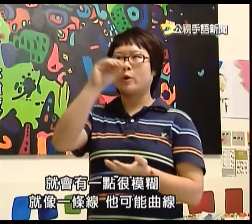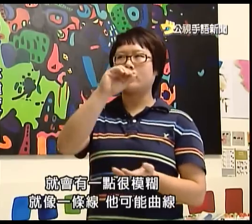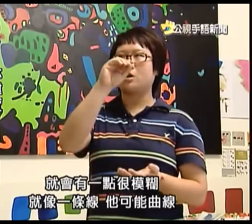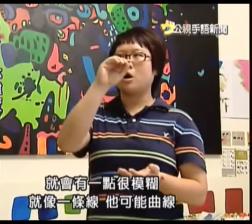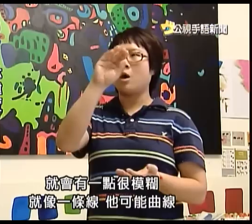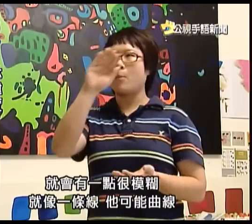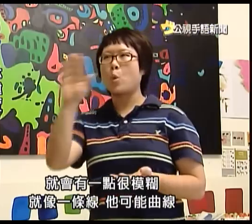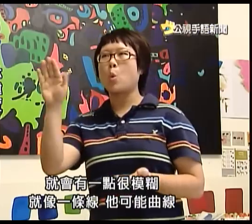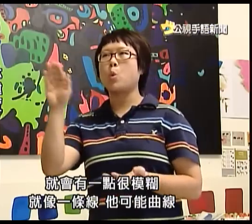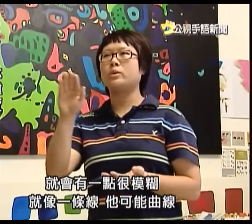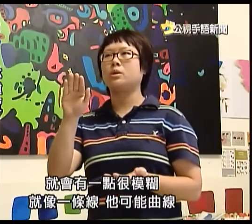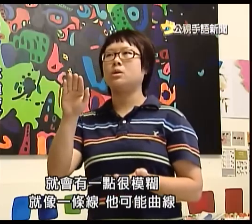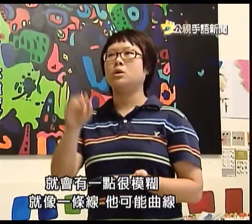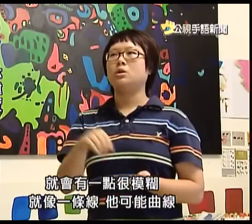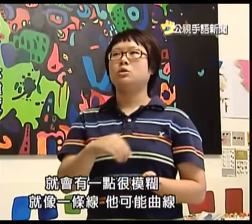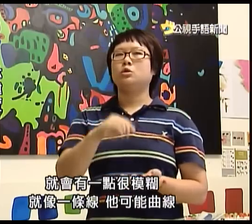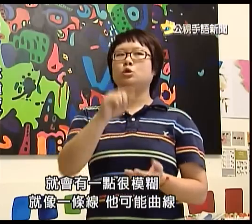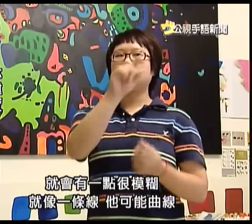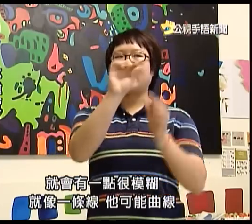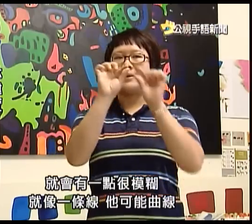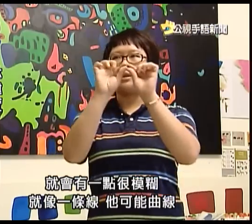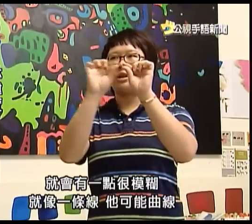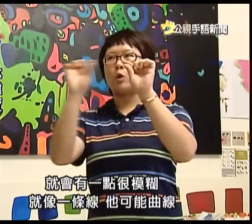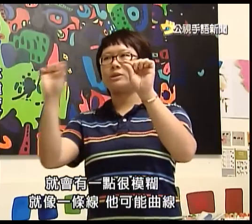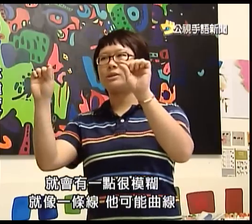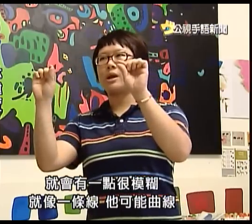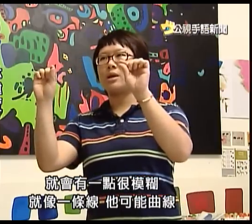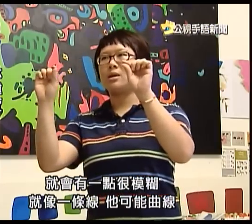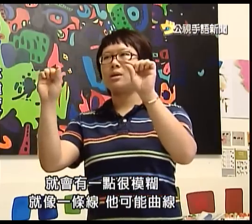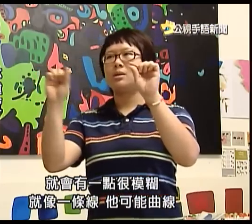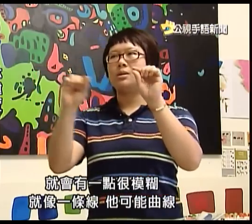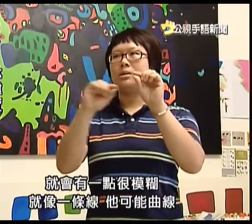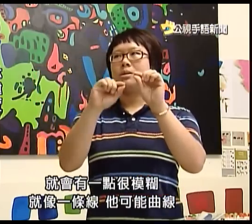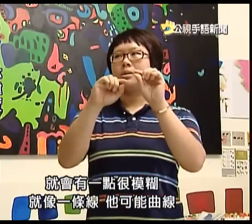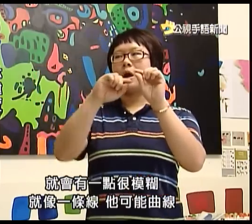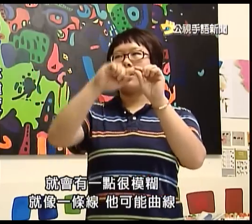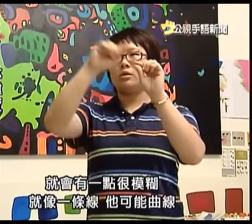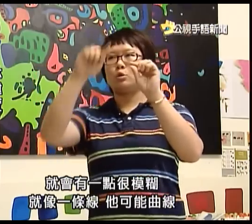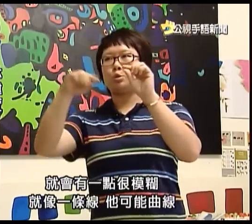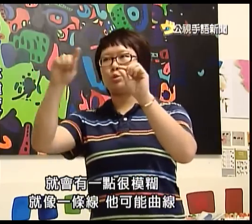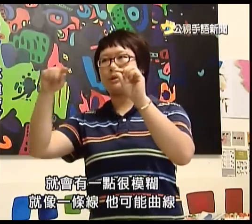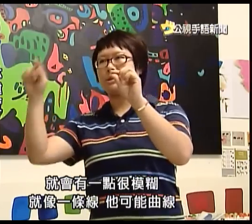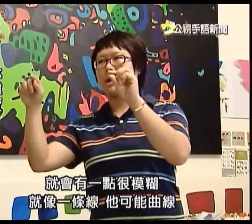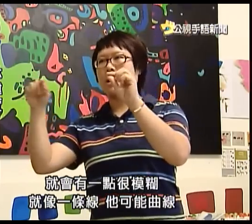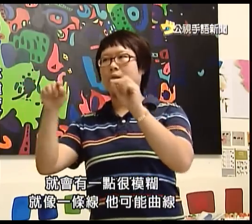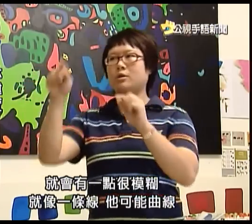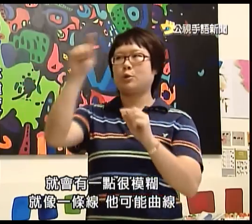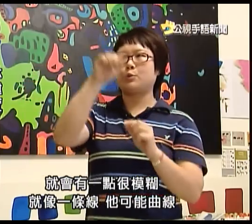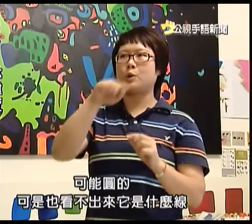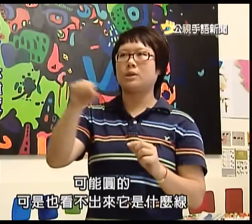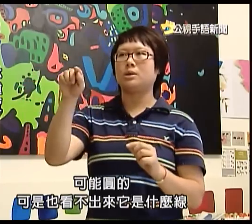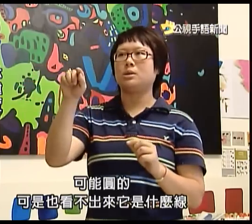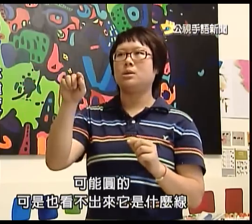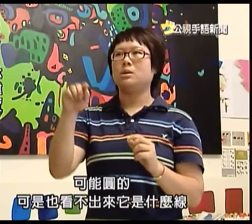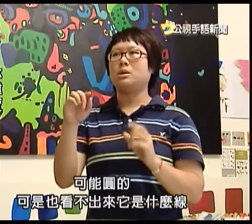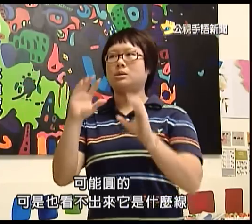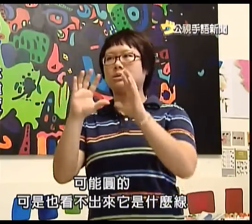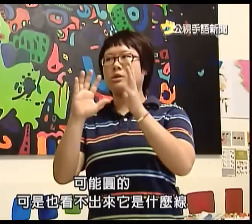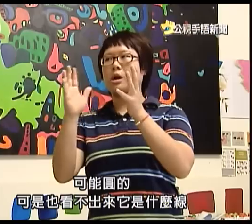点很模糊的，就像一条线，它可能出现，可能有的，可是也看